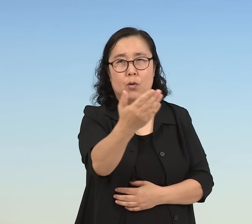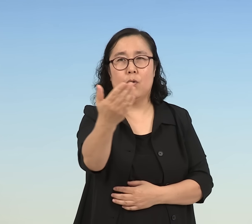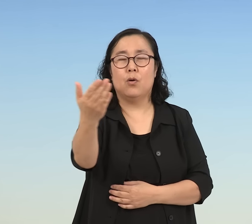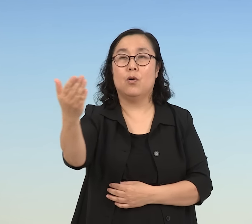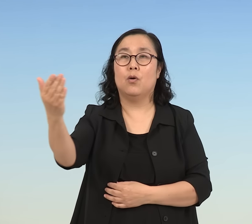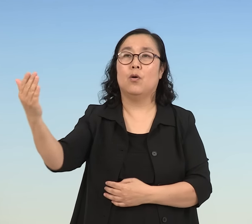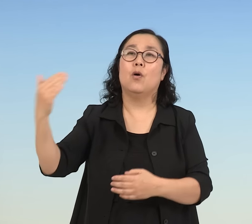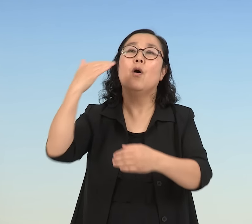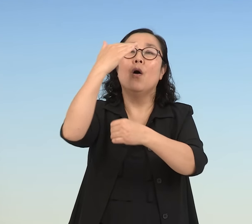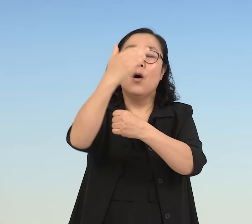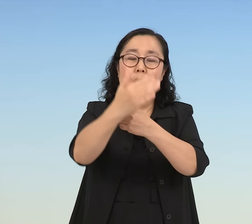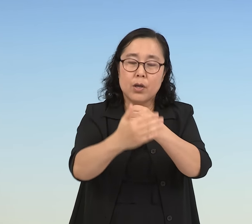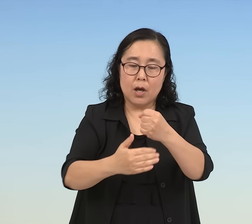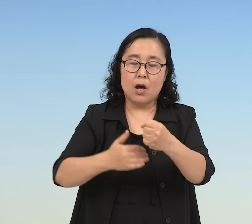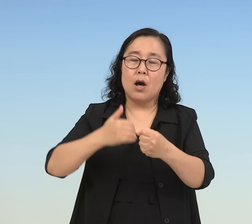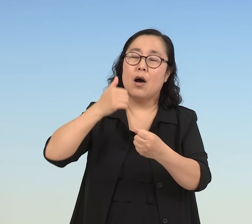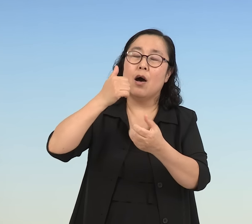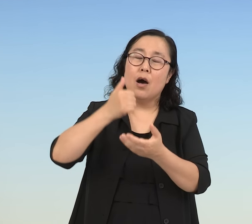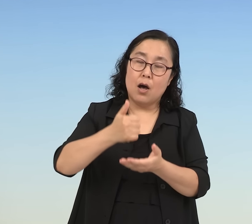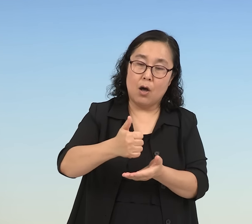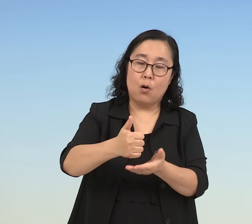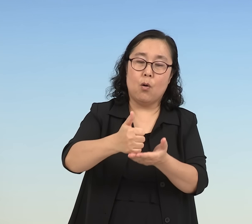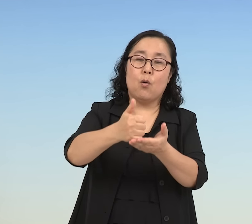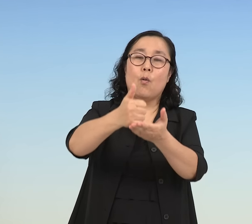아름다운지요. 여호와 우리 주여,